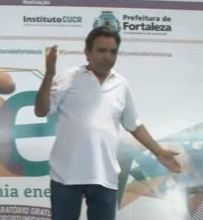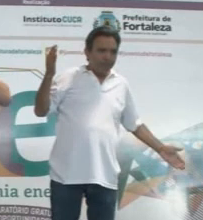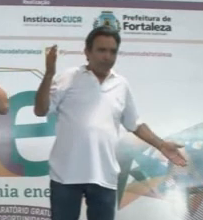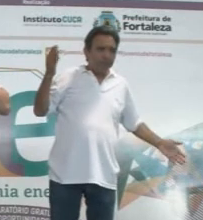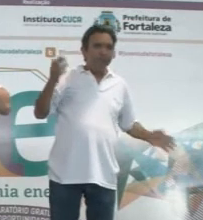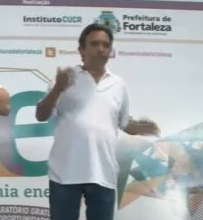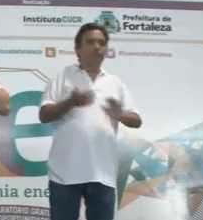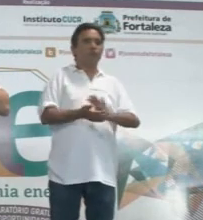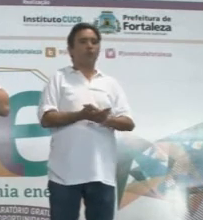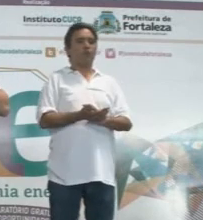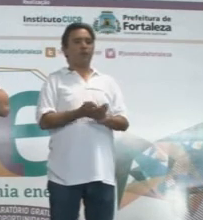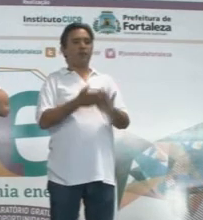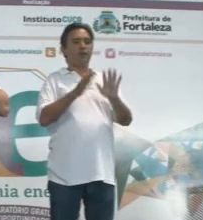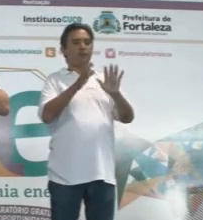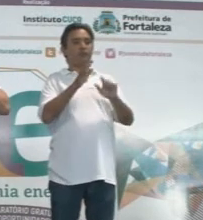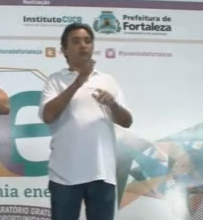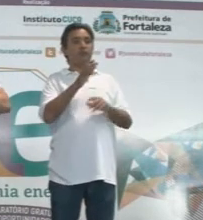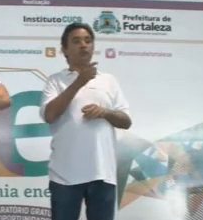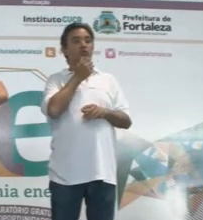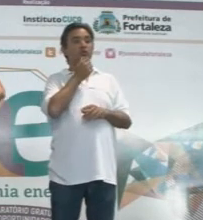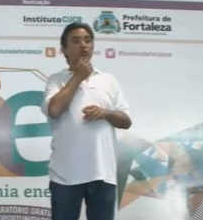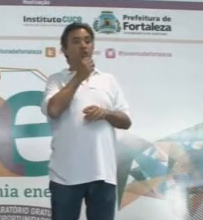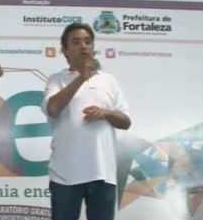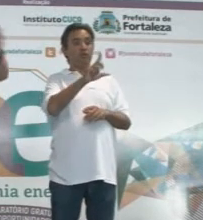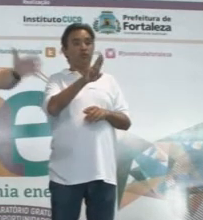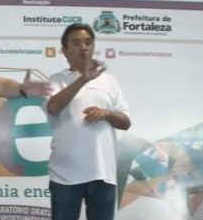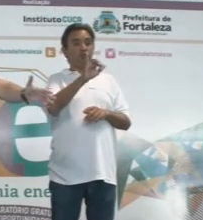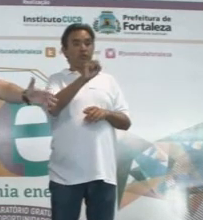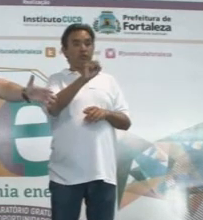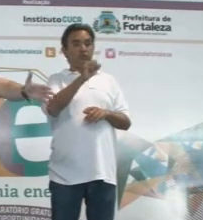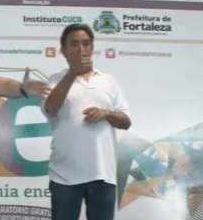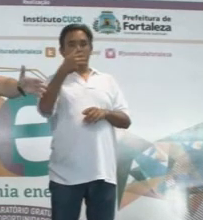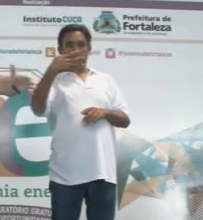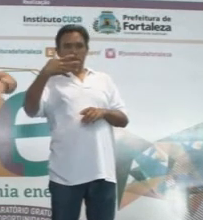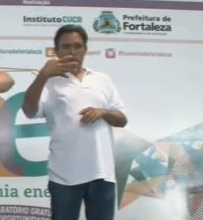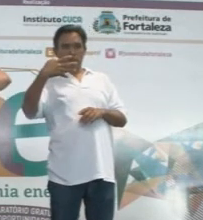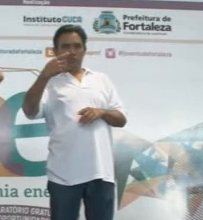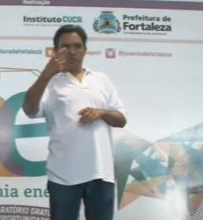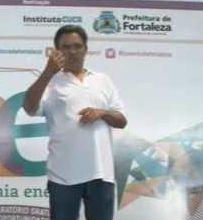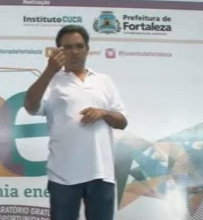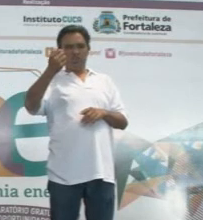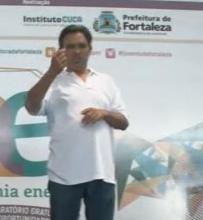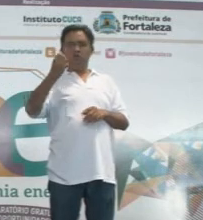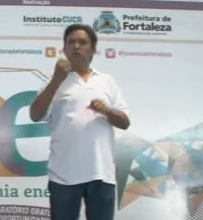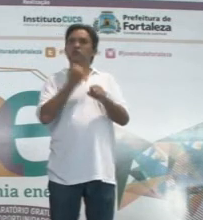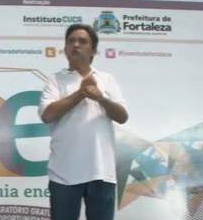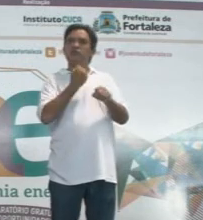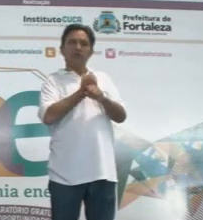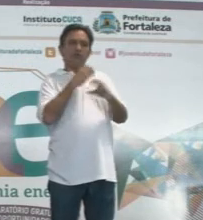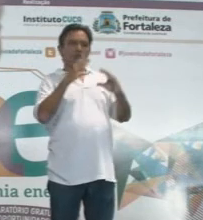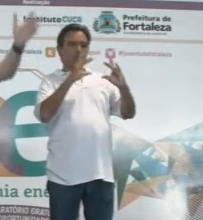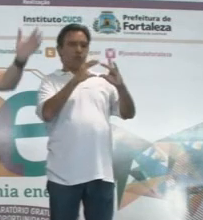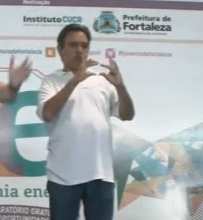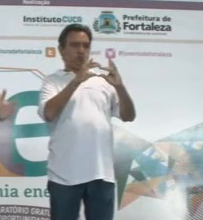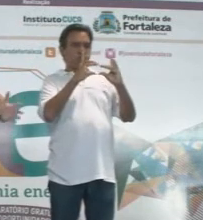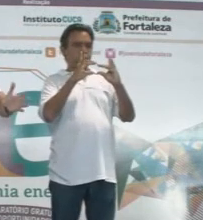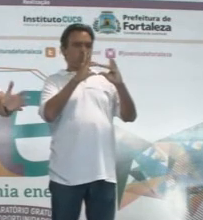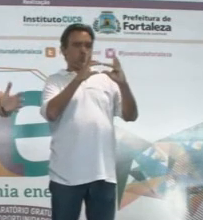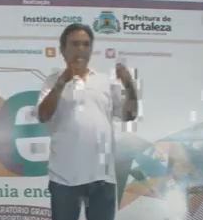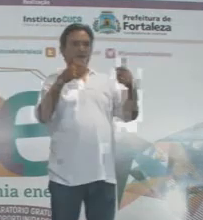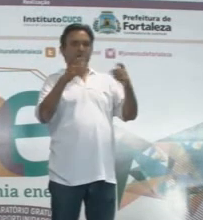pegou muito dinheiro público para construir um palácio real, super hiper mega, tipo a Disney da